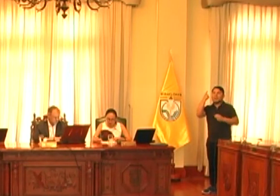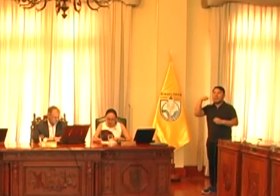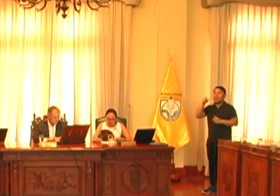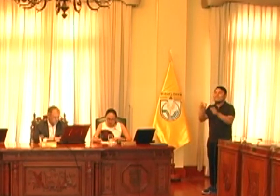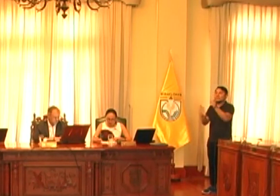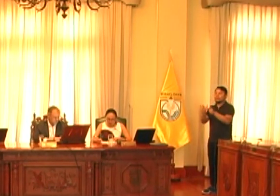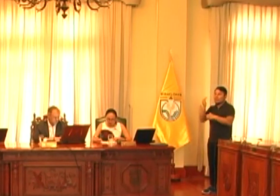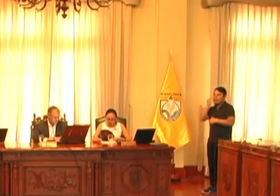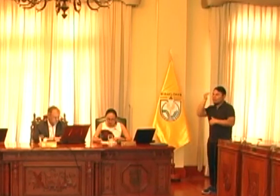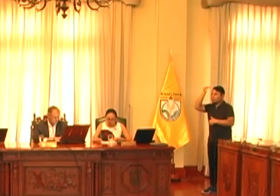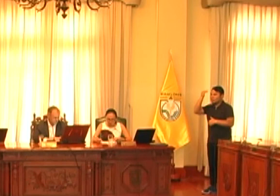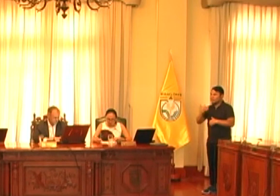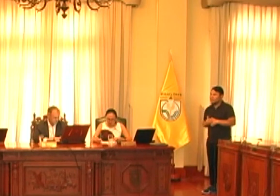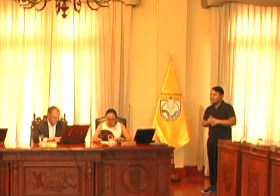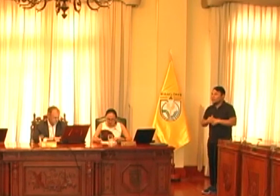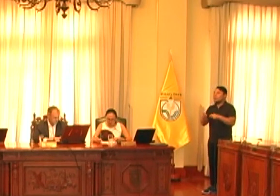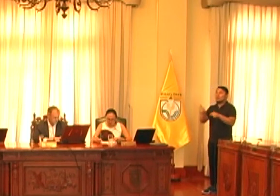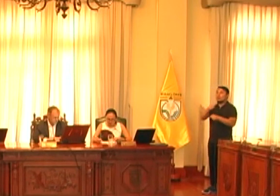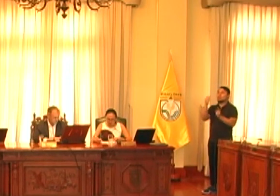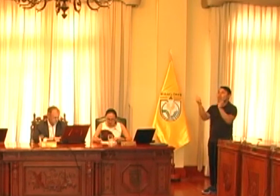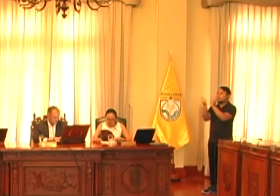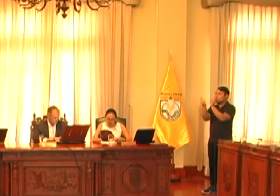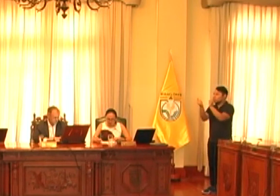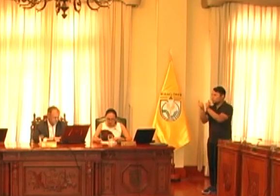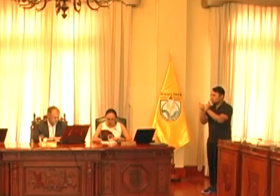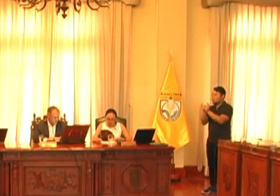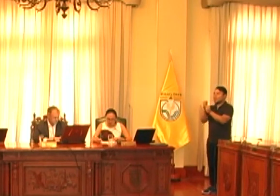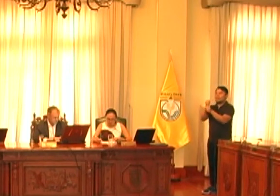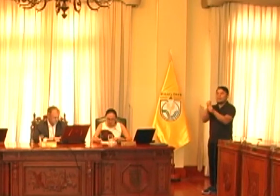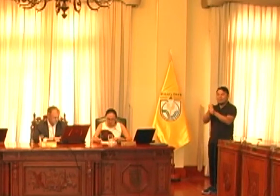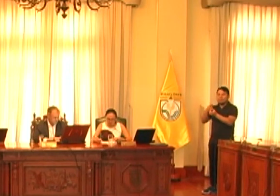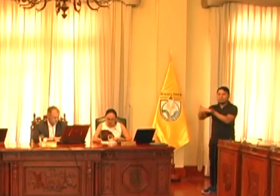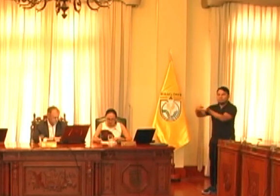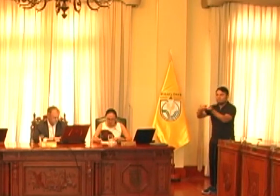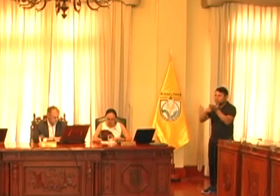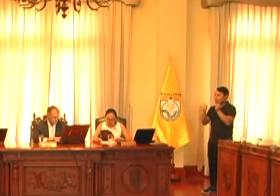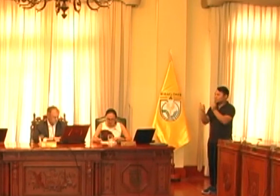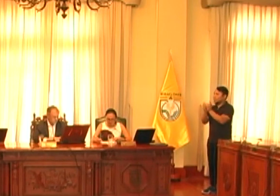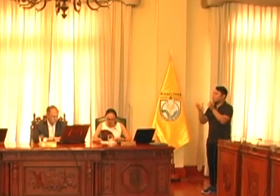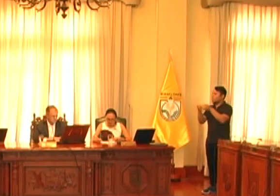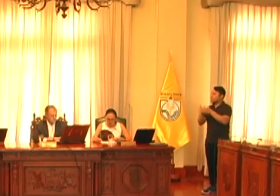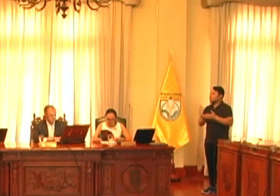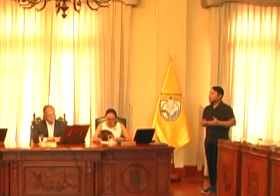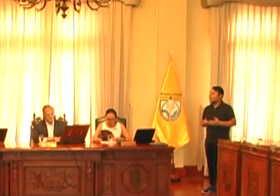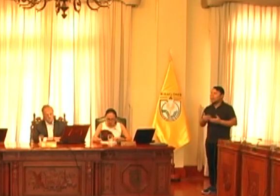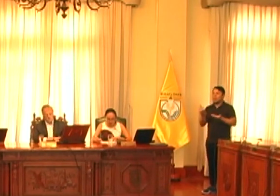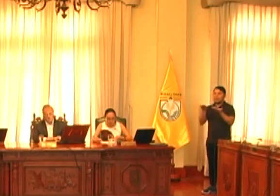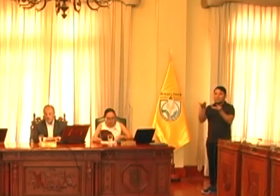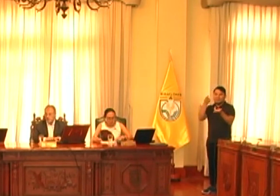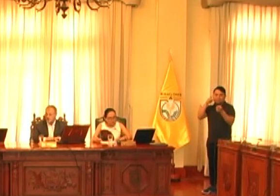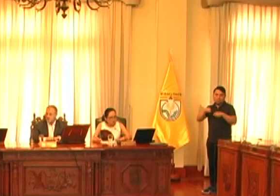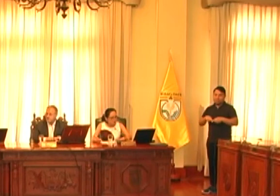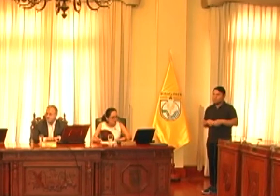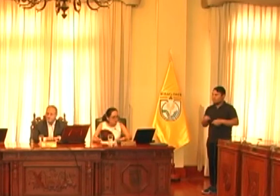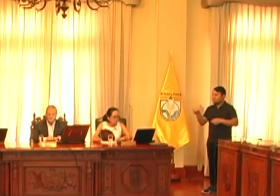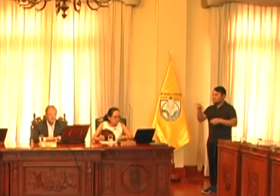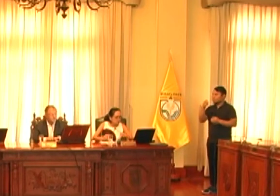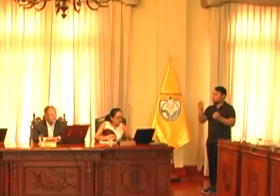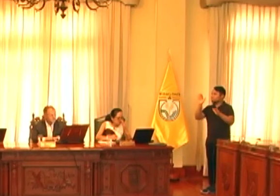mayores, entre otros encuentros y actividades conexas, de conformidad con lo expresado en las consideraciones del presente acuerdo. Al